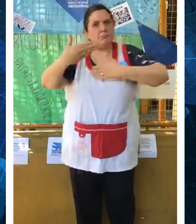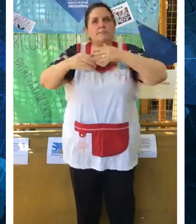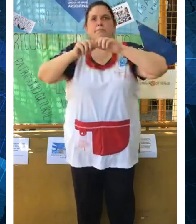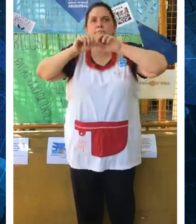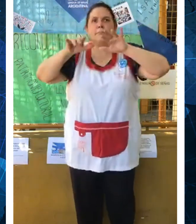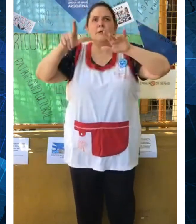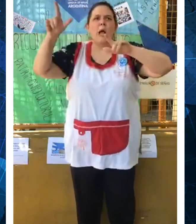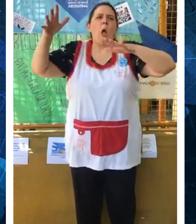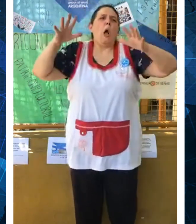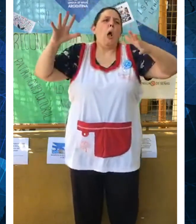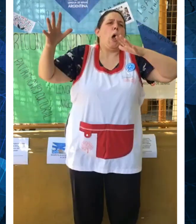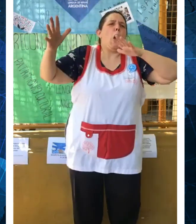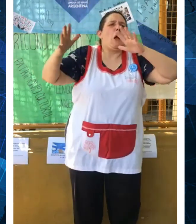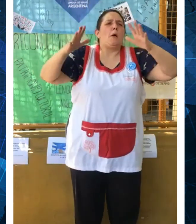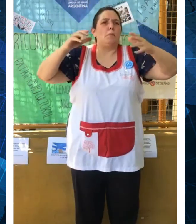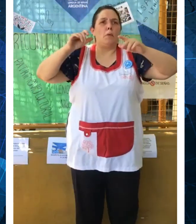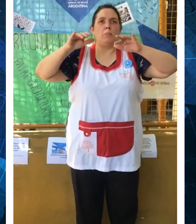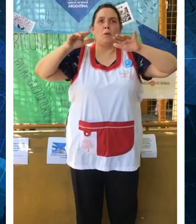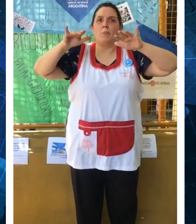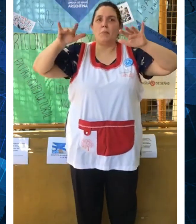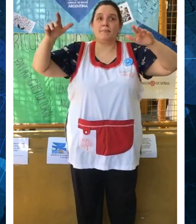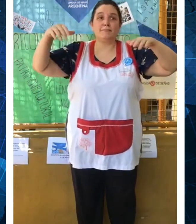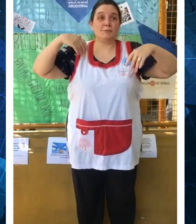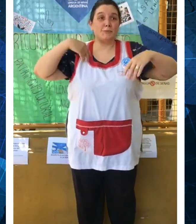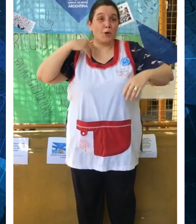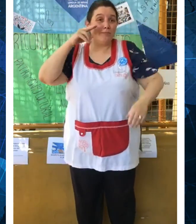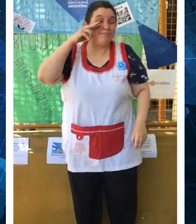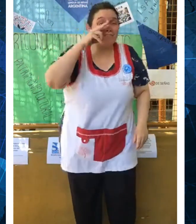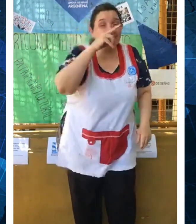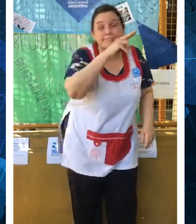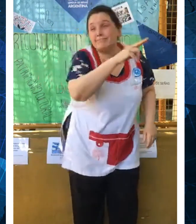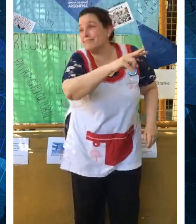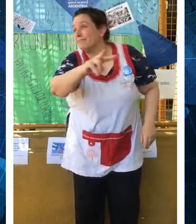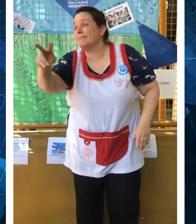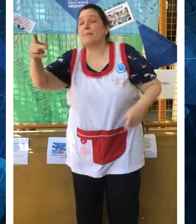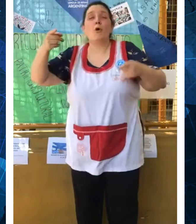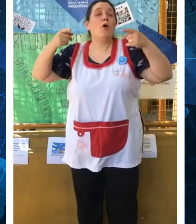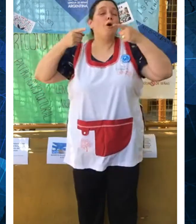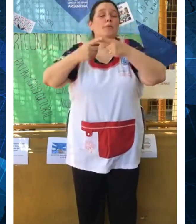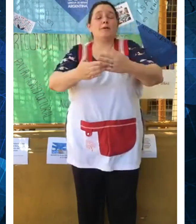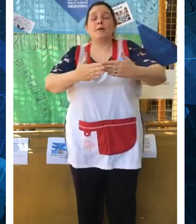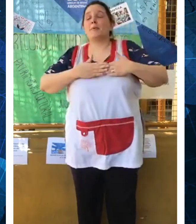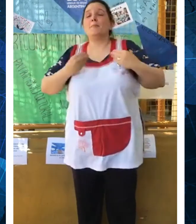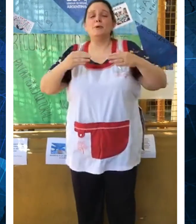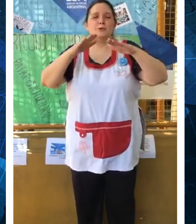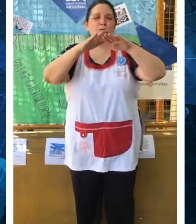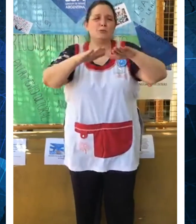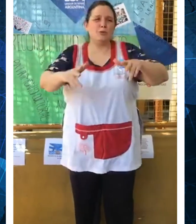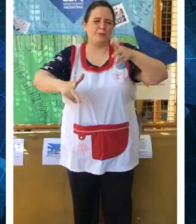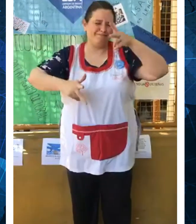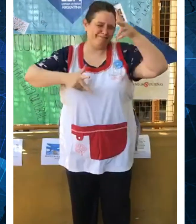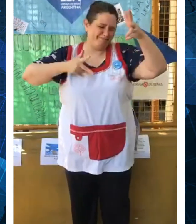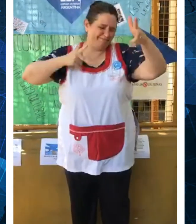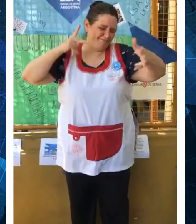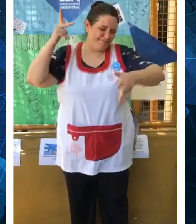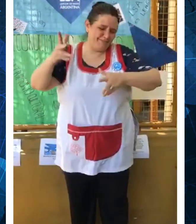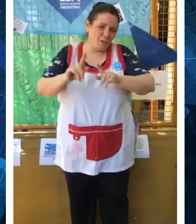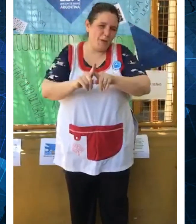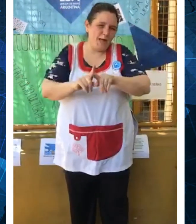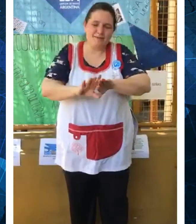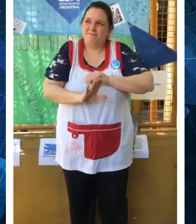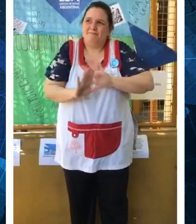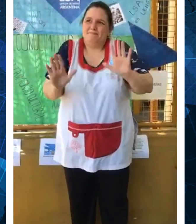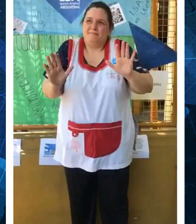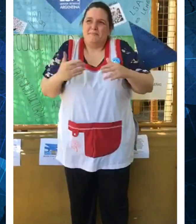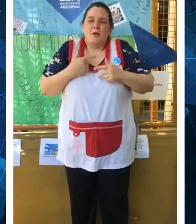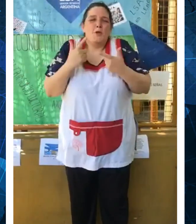en el 2014 algunas personas estaban un poco no estaban muy receptivas, pero lo que